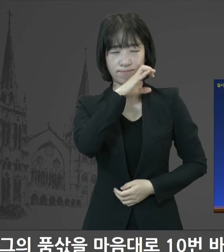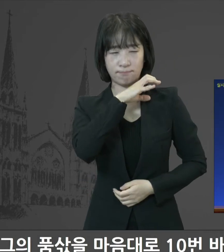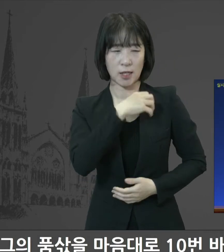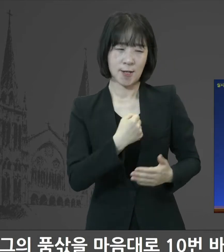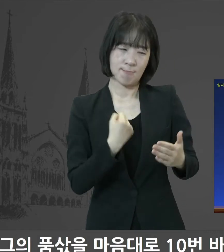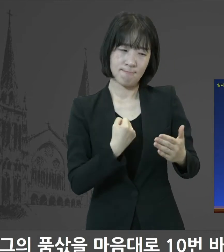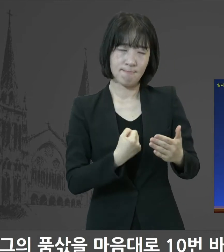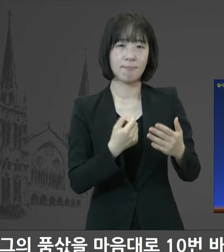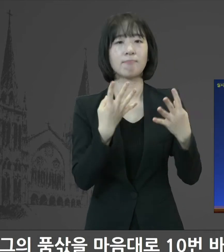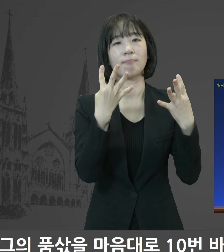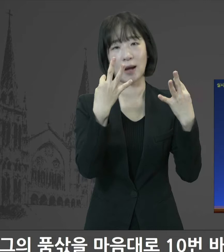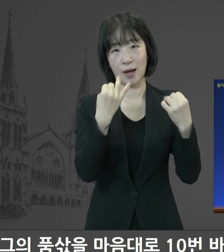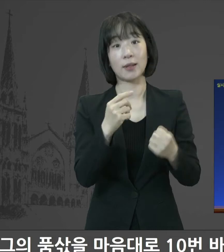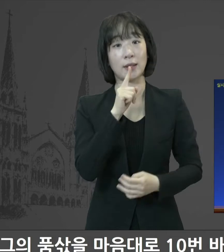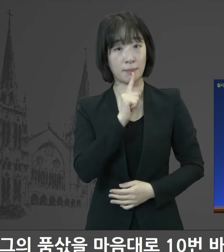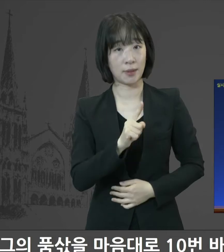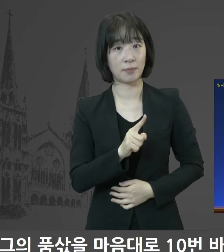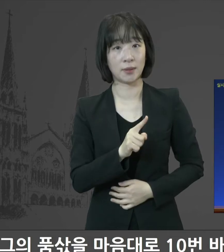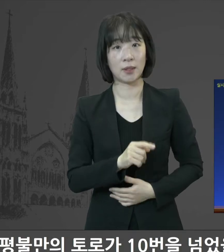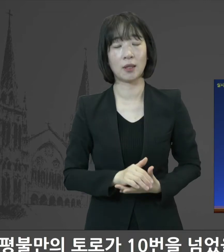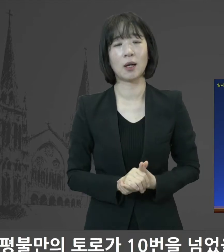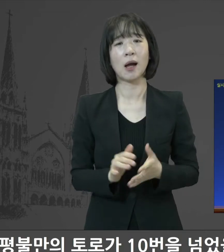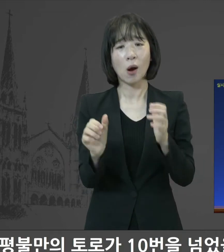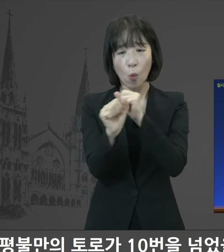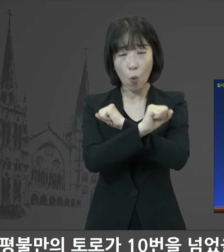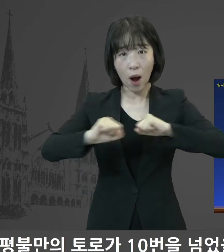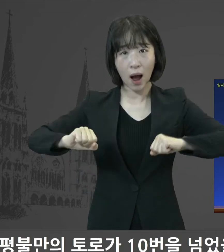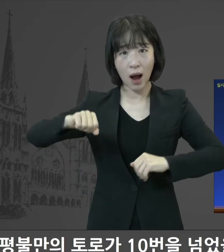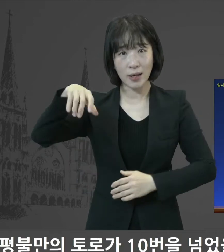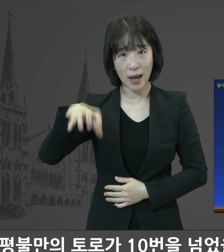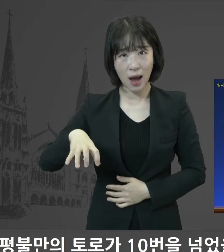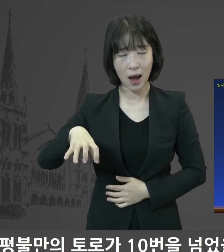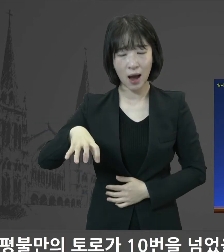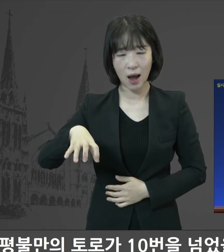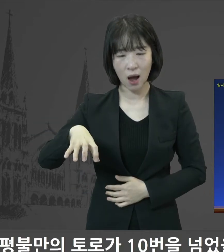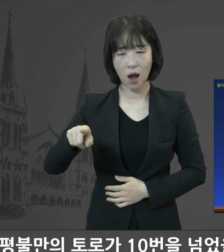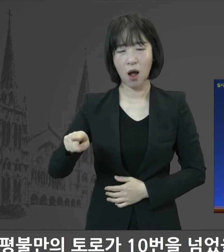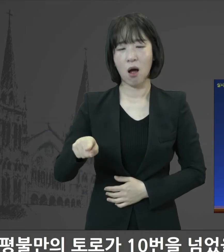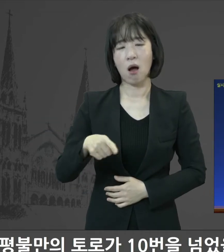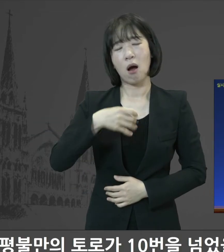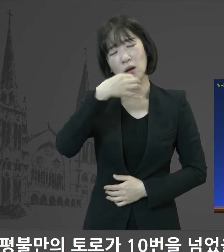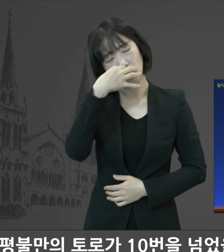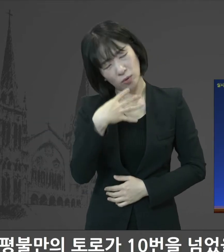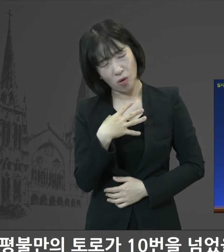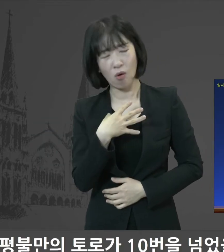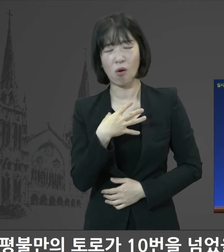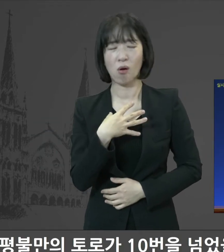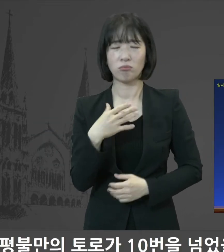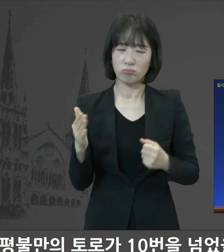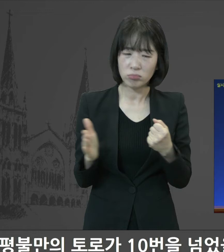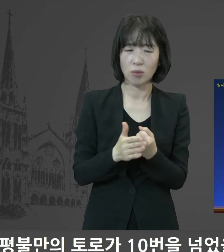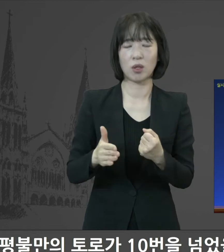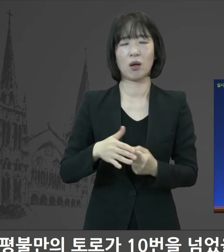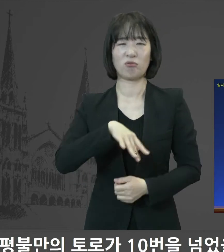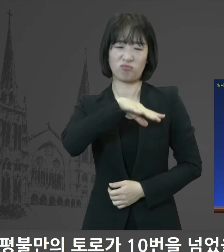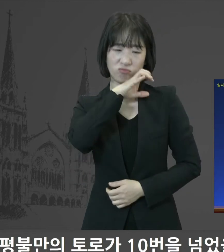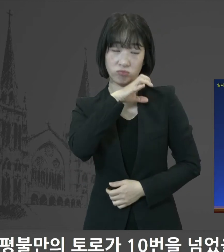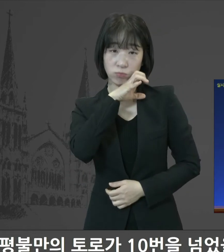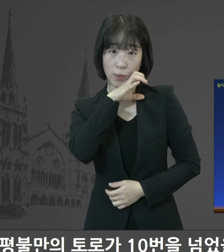있겠습니다. 광야라는 환경이 어렵고 힘들어서 불평불만을 한 것 같은데,